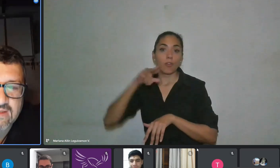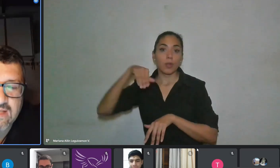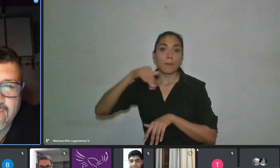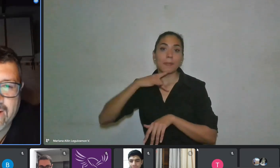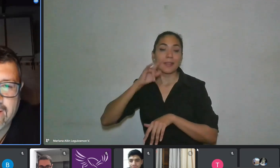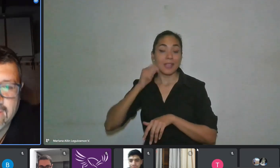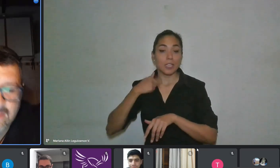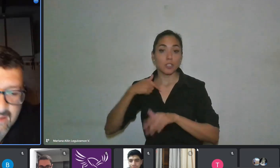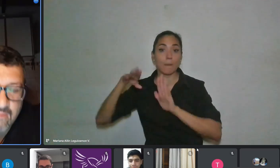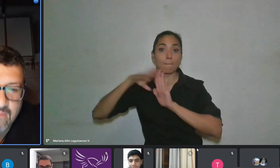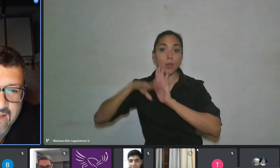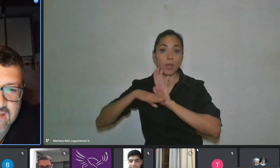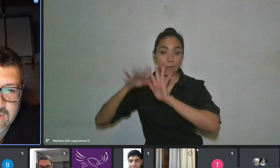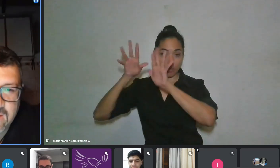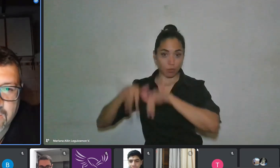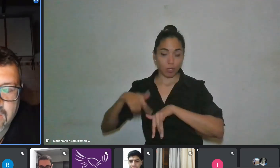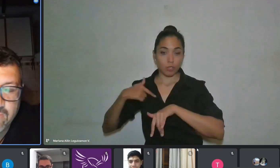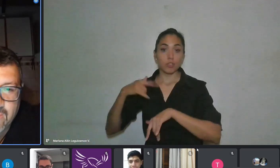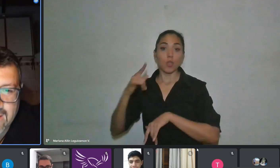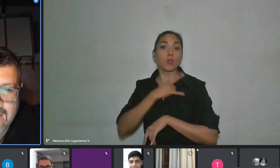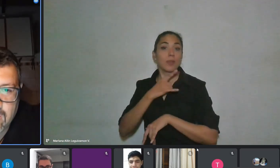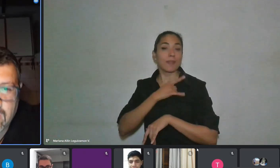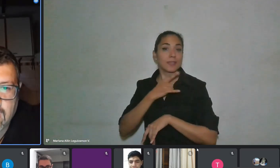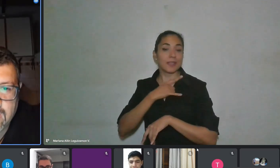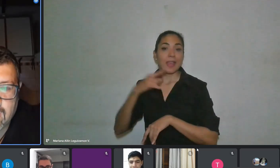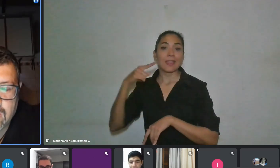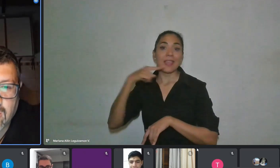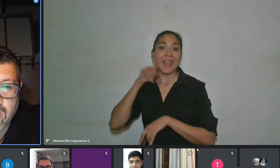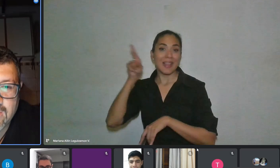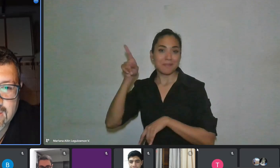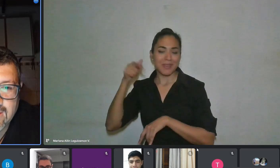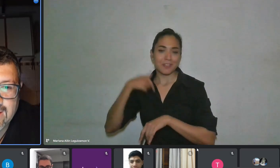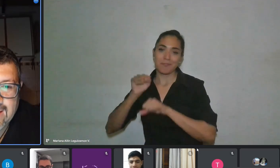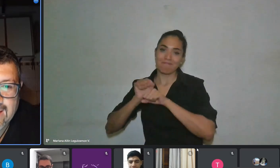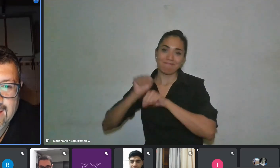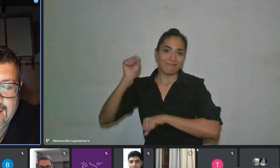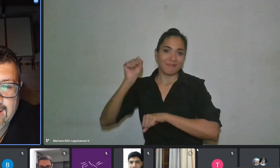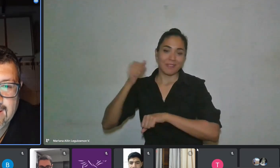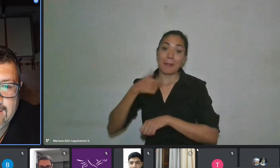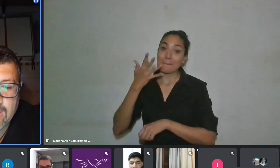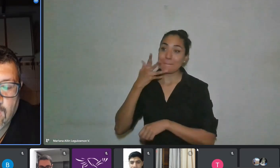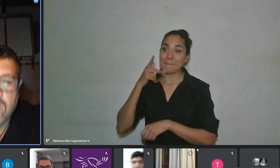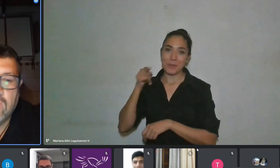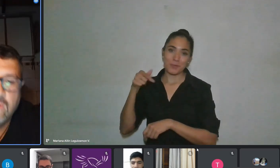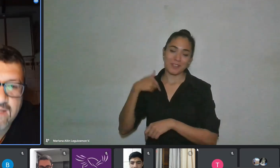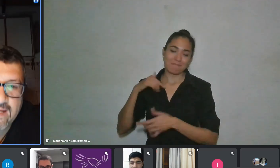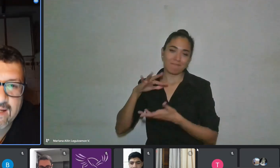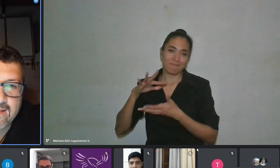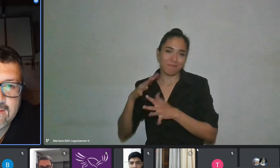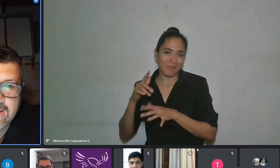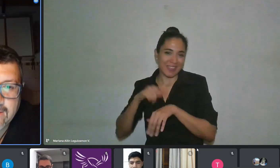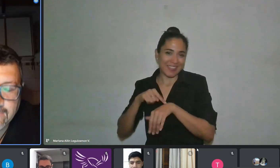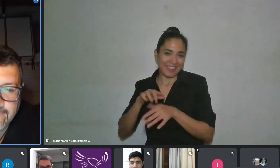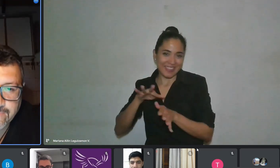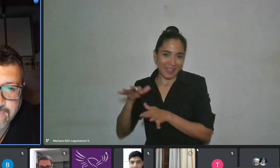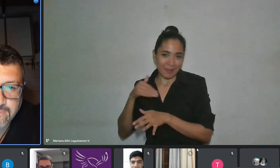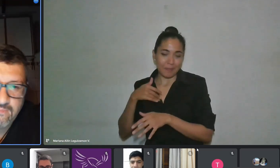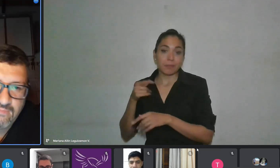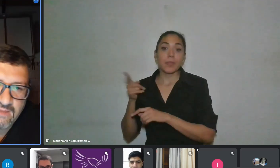una universidad alemana. Me recibí porque informática es uno de mis otros hobbies. Y cuando volví a